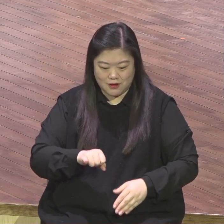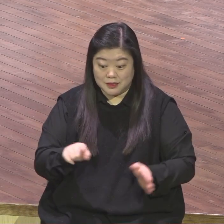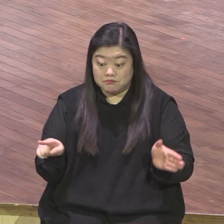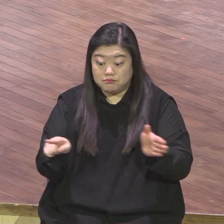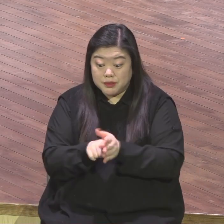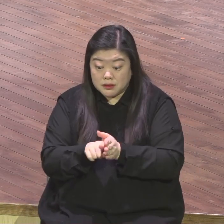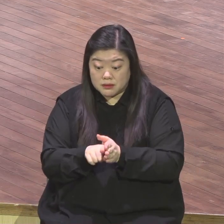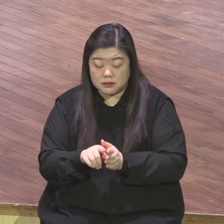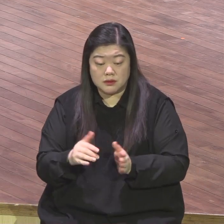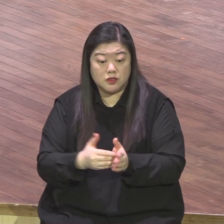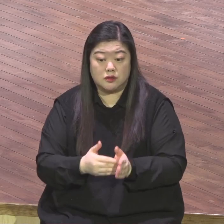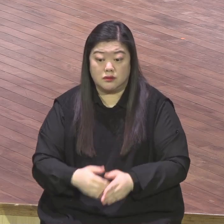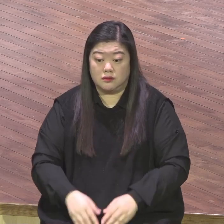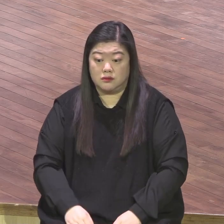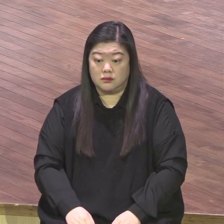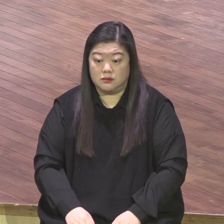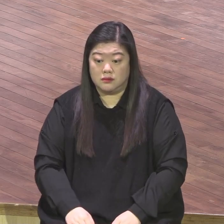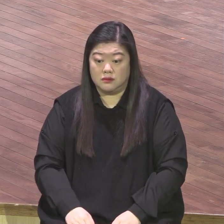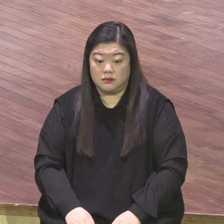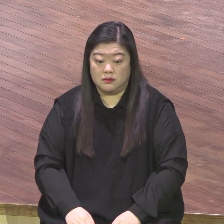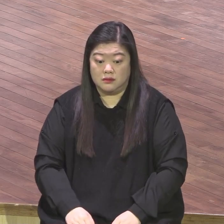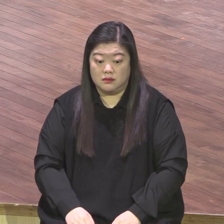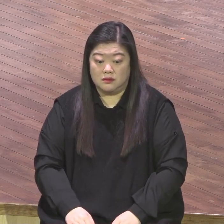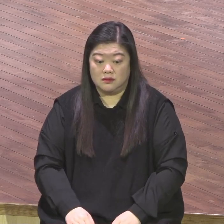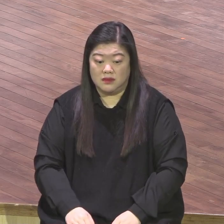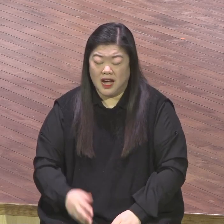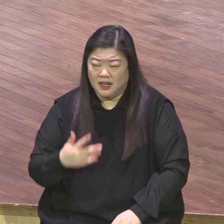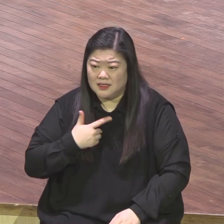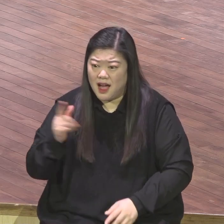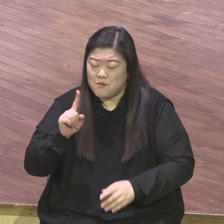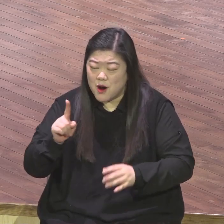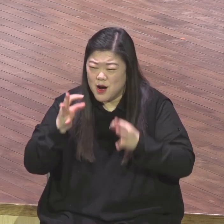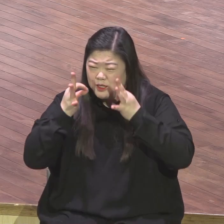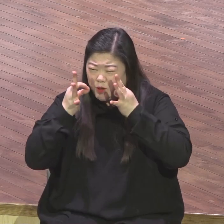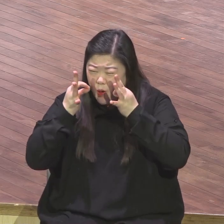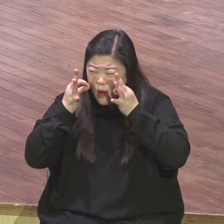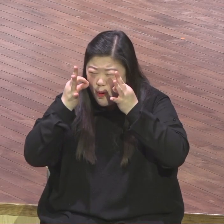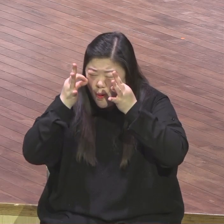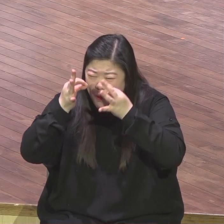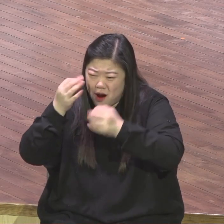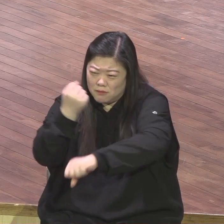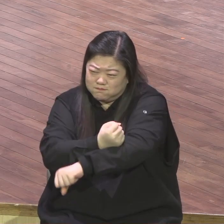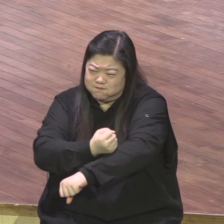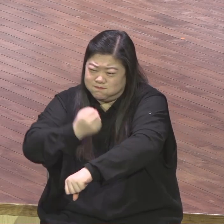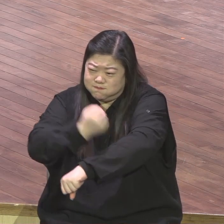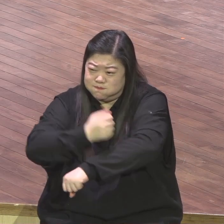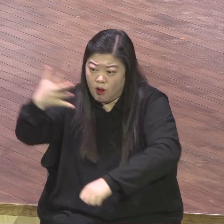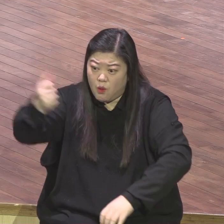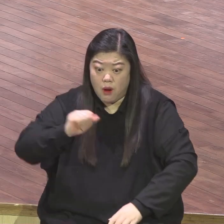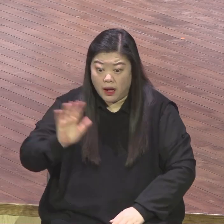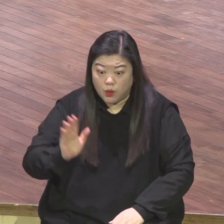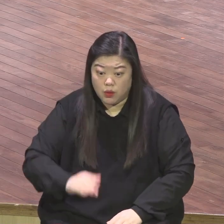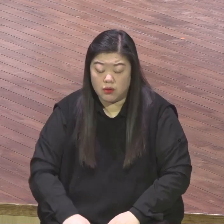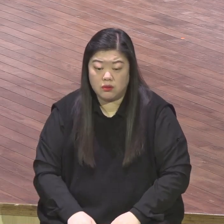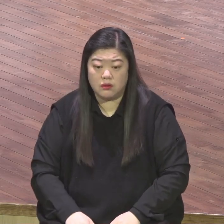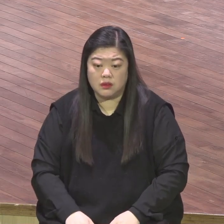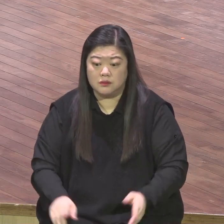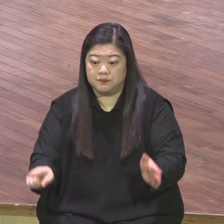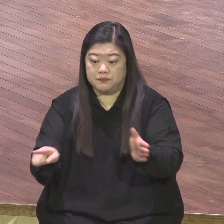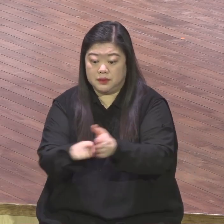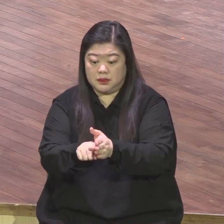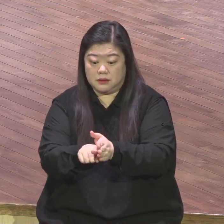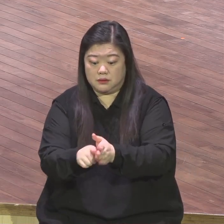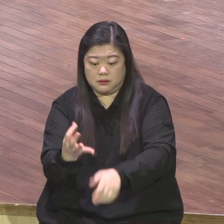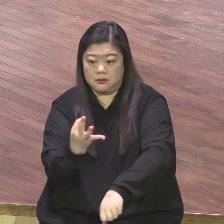아멘. 예수 그리스도가 부활하셔서 나와 함께 계십니다라고 믿기만 하면 능력이 나타난다니까요. 부활의 하신 그리스도의